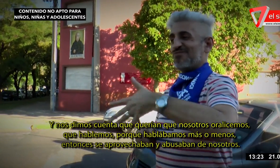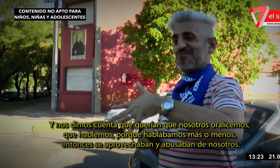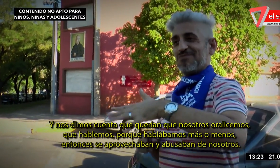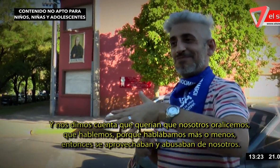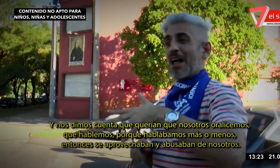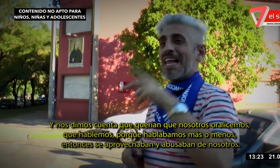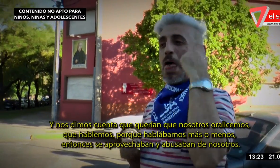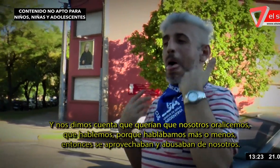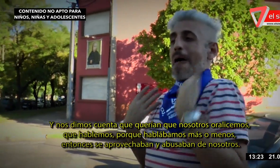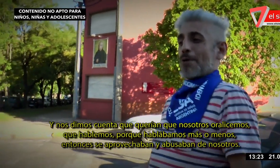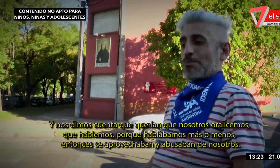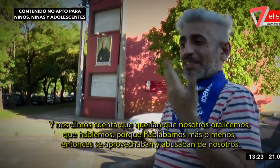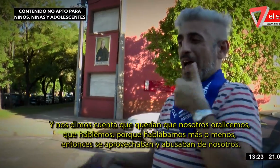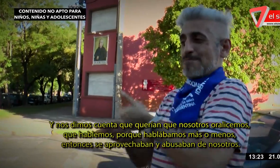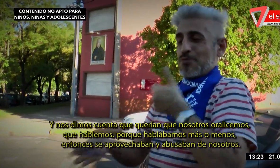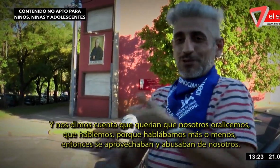hablemos, porque hablábamos más o menos, entonces